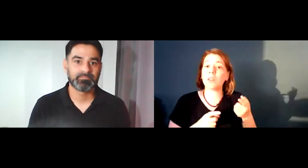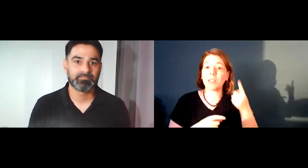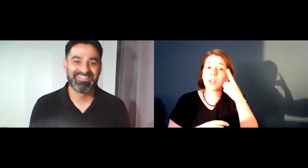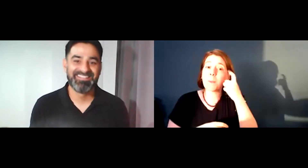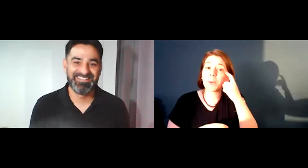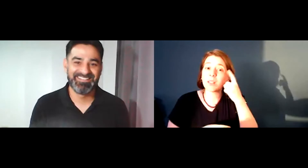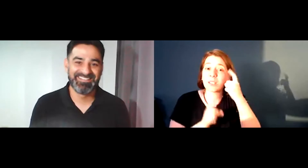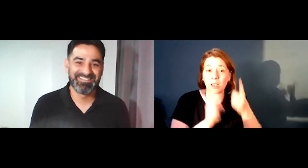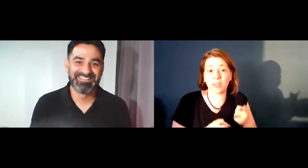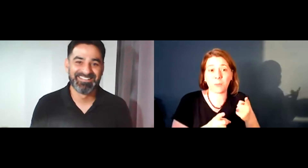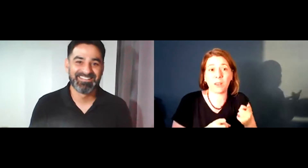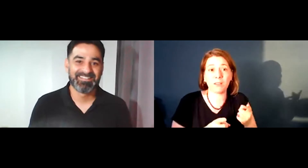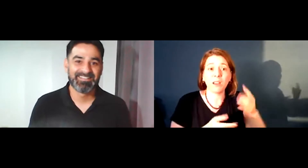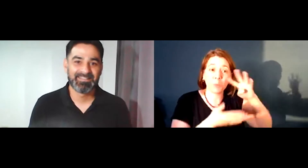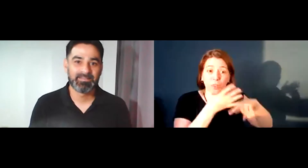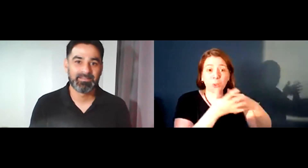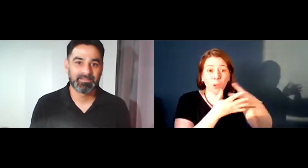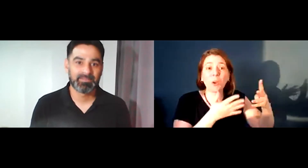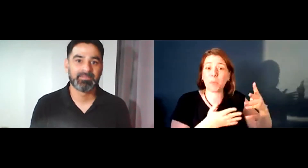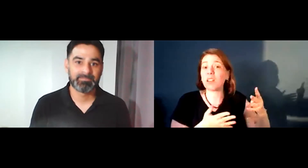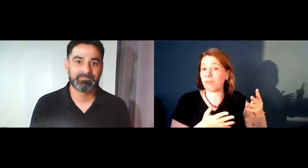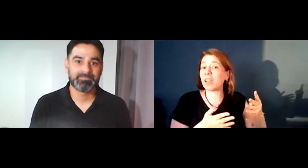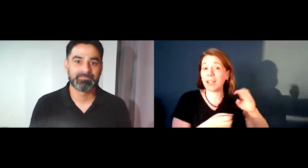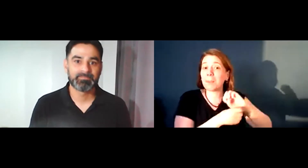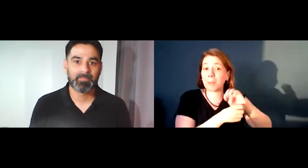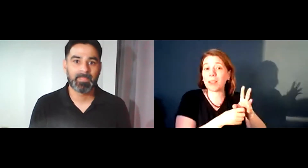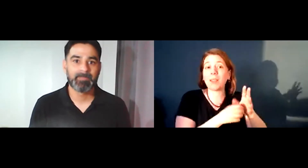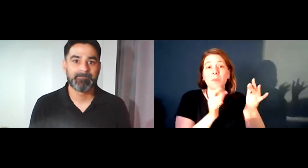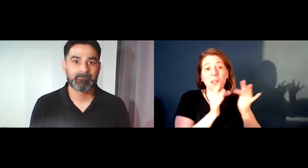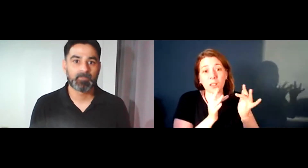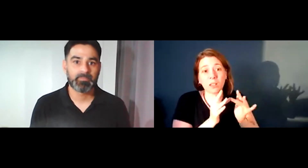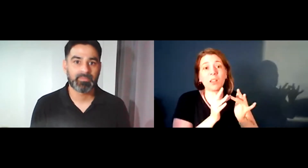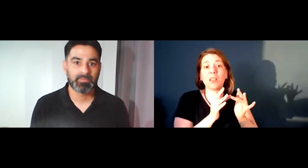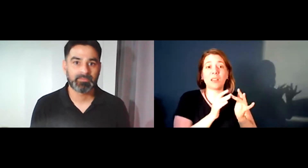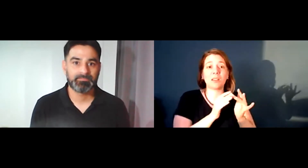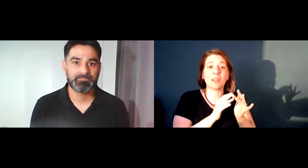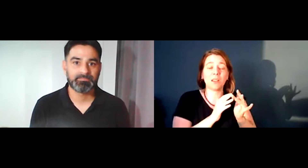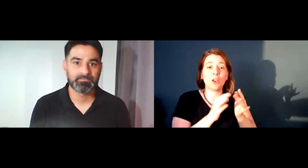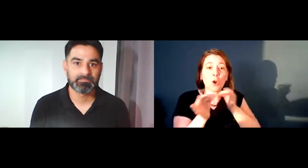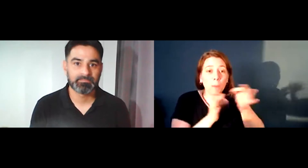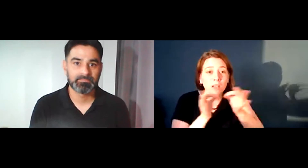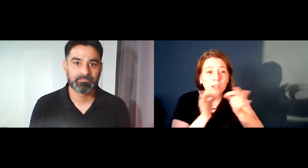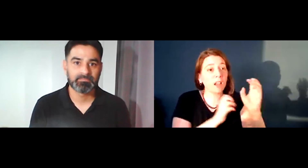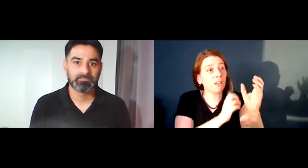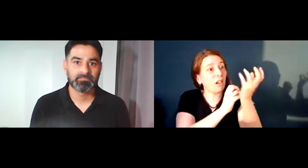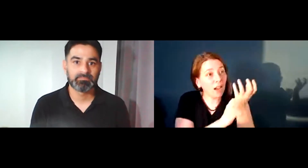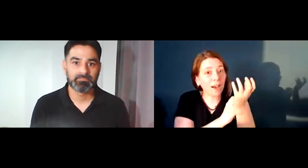son aprendizajes también, porque tuvimos que planificar en pandemia, en internet, conversar con la